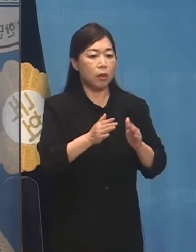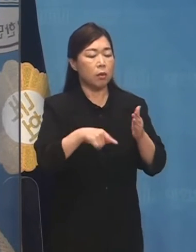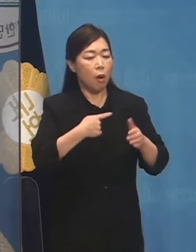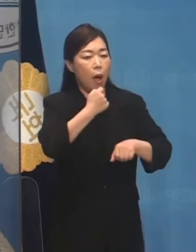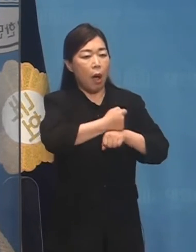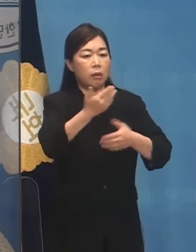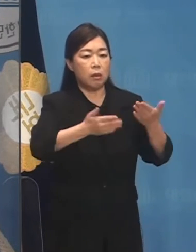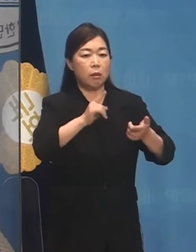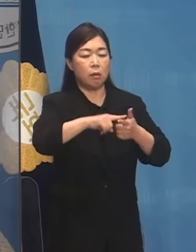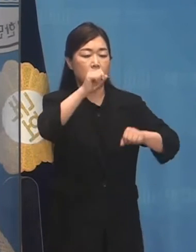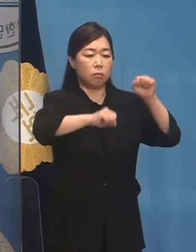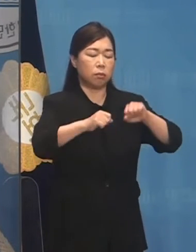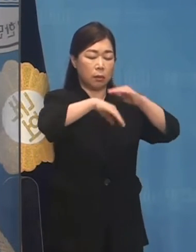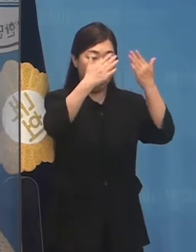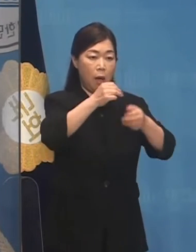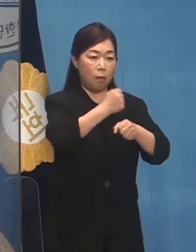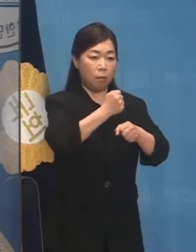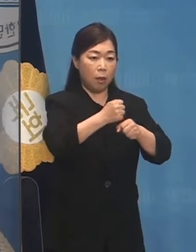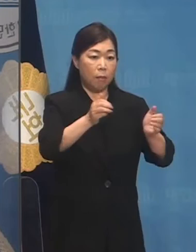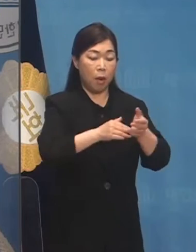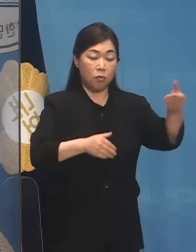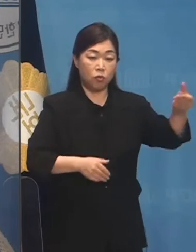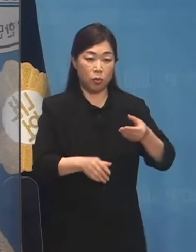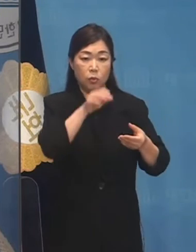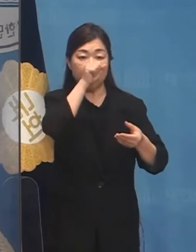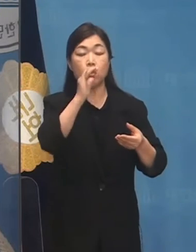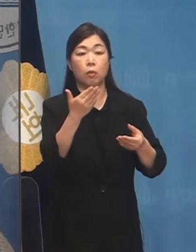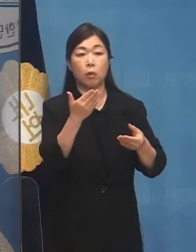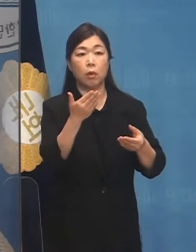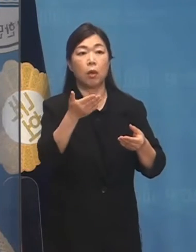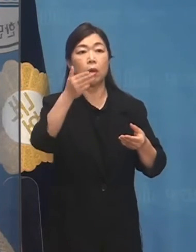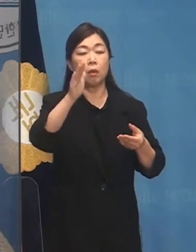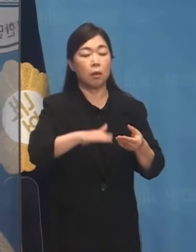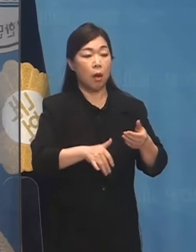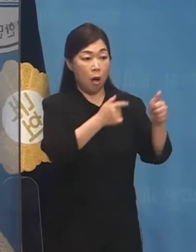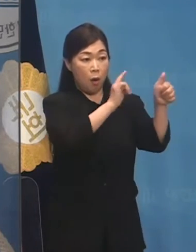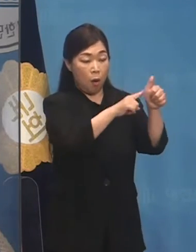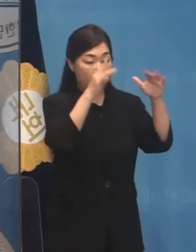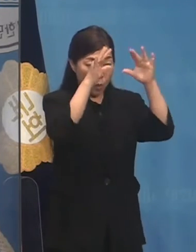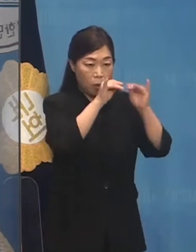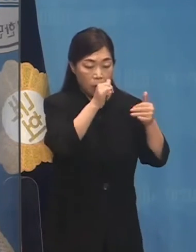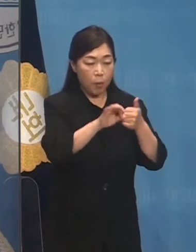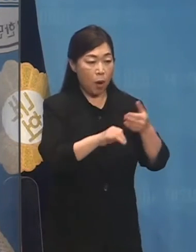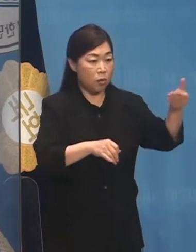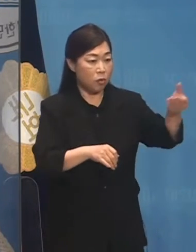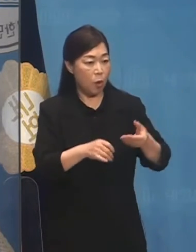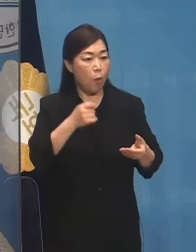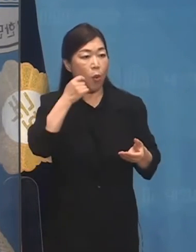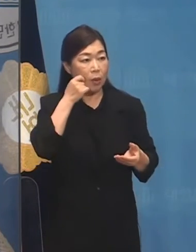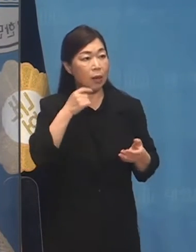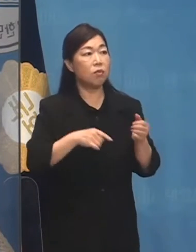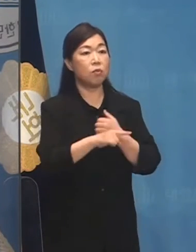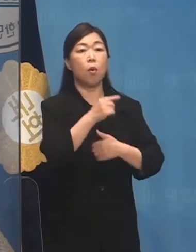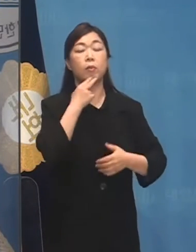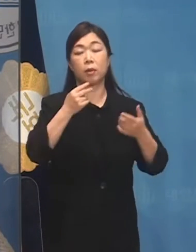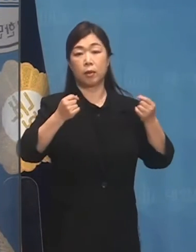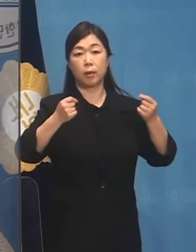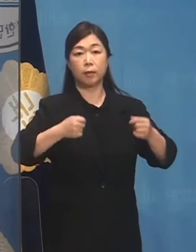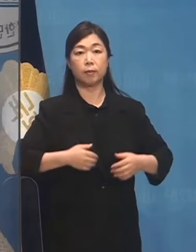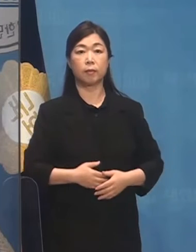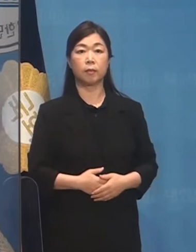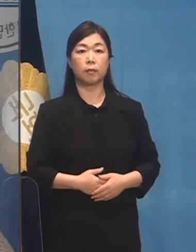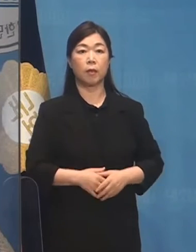건 아니겠습니까? 이거를 거부하고 있는 것입니다. 한 후보자가 동의만 한다면 제출하지 못할 이유가 없을